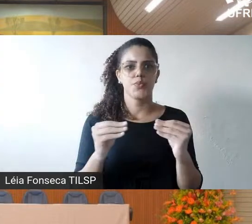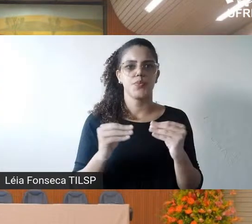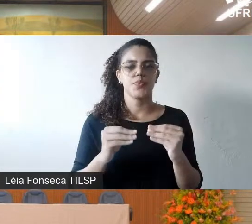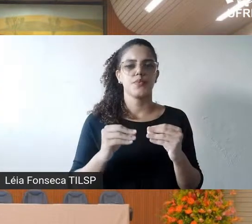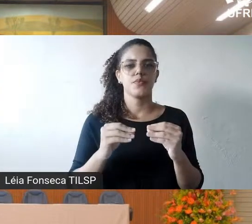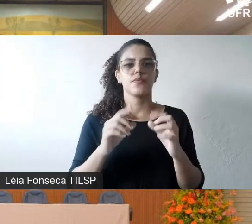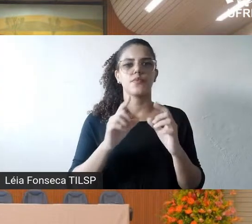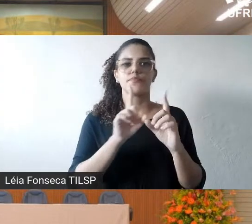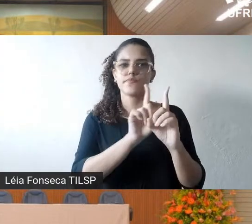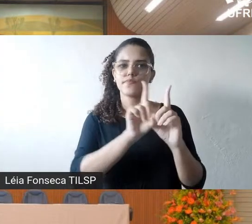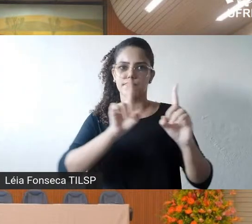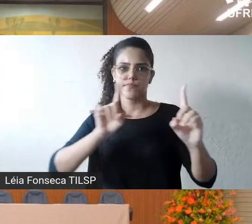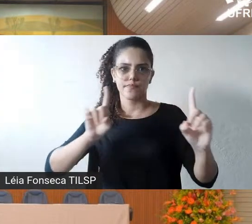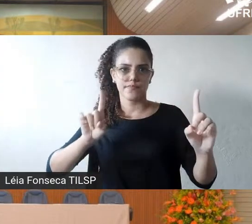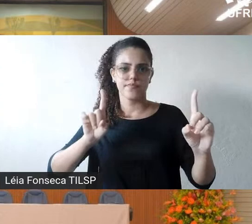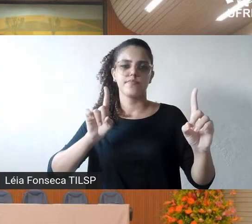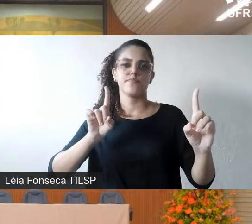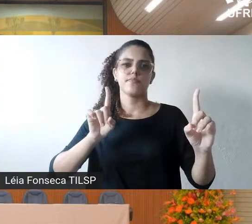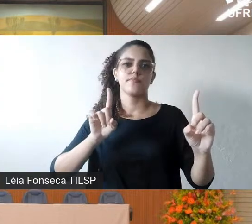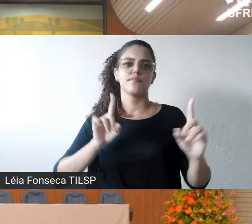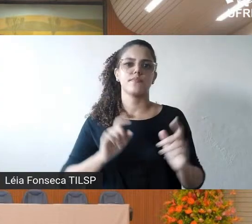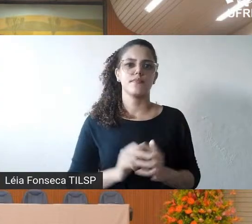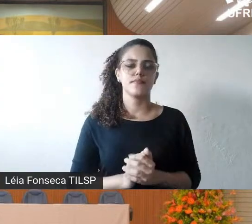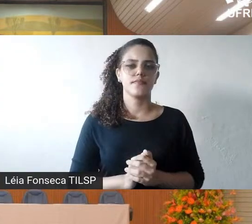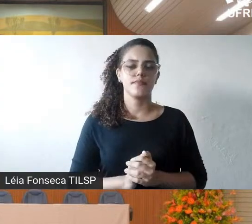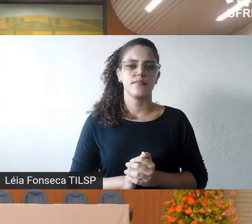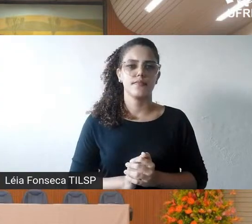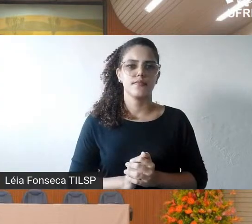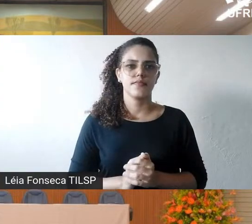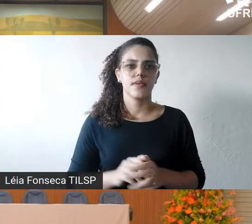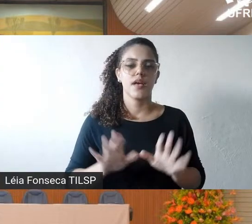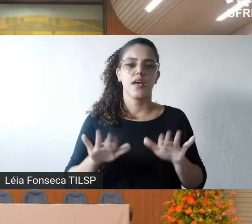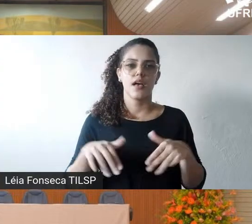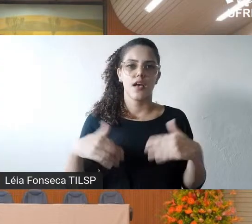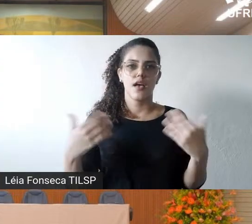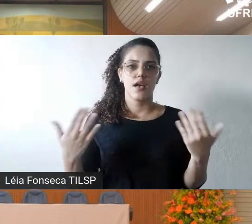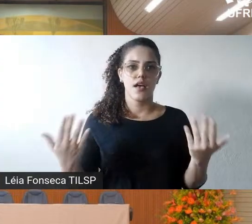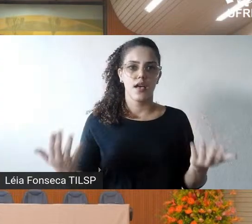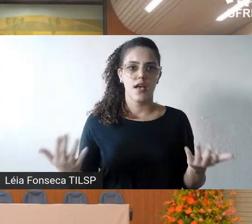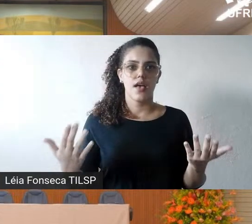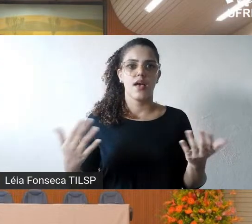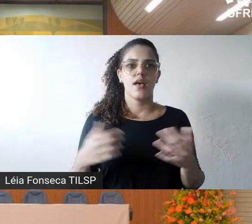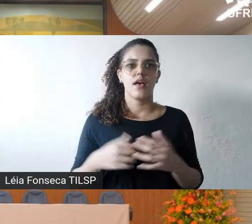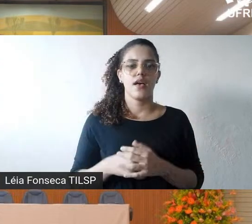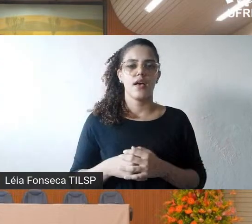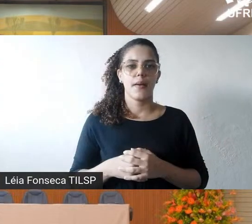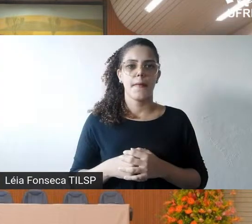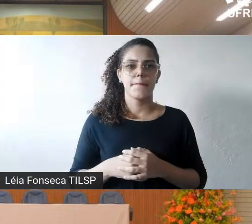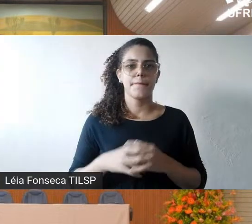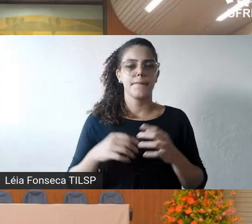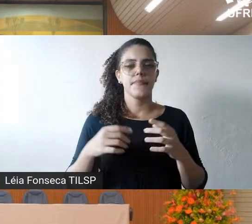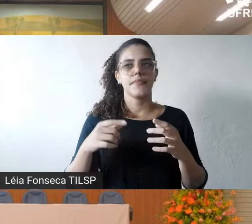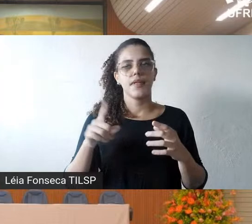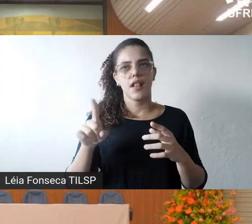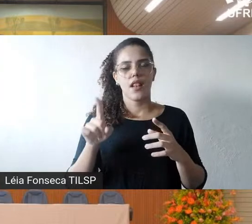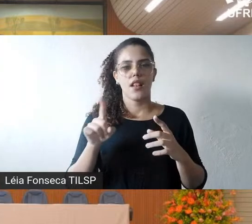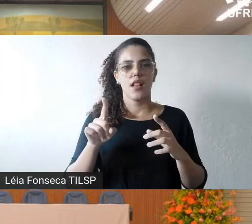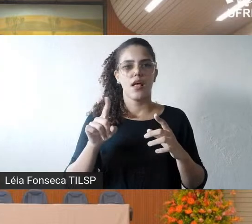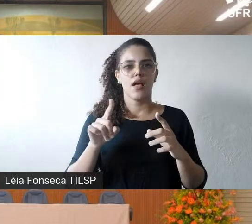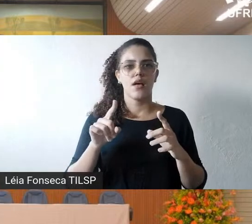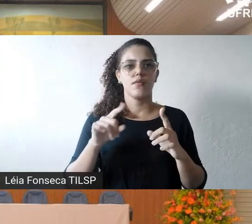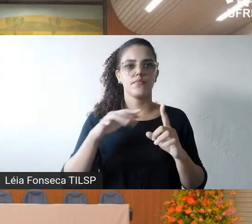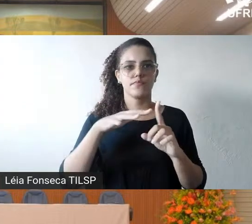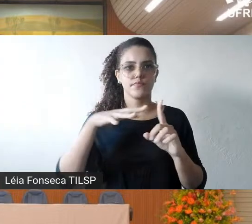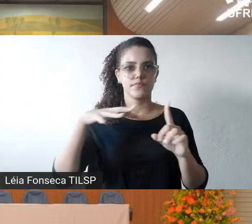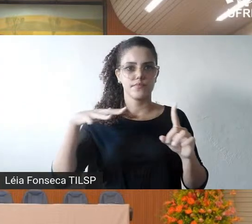Distanciamento social. E aí, quando há necessidade do distanciamento social, o Estado tem